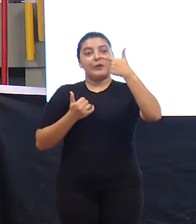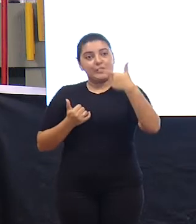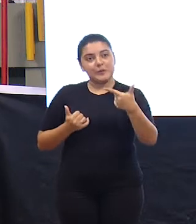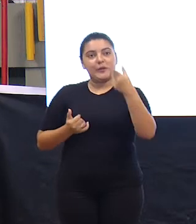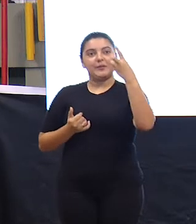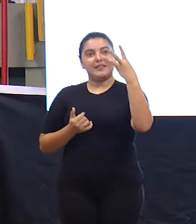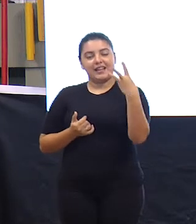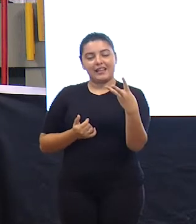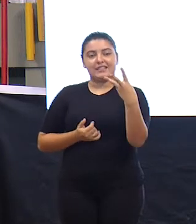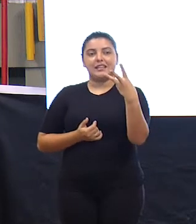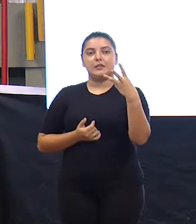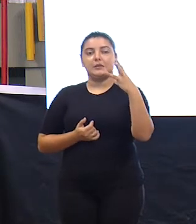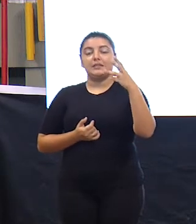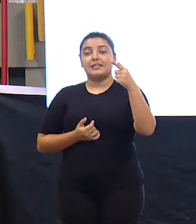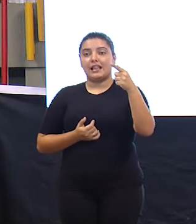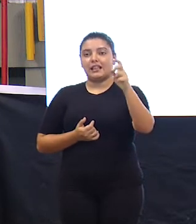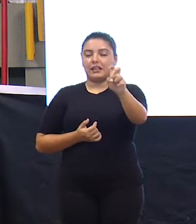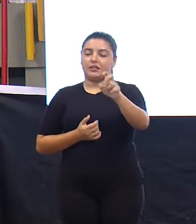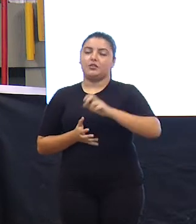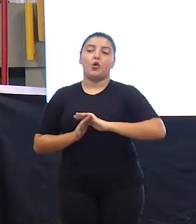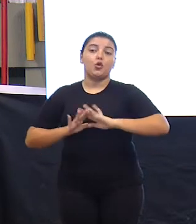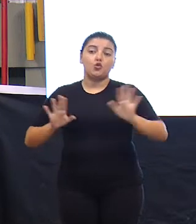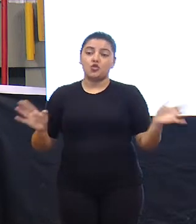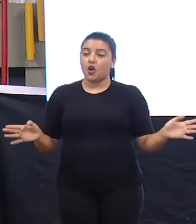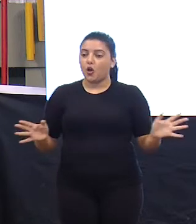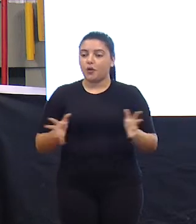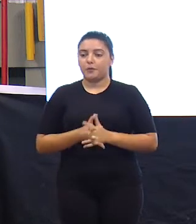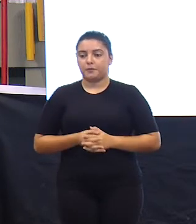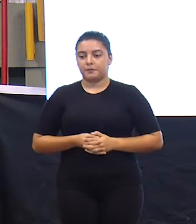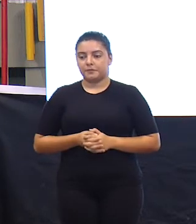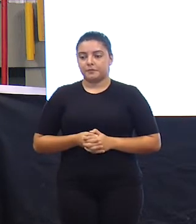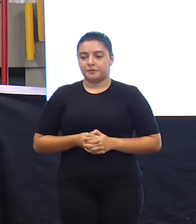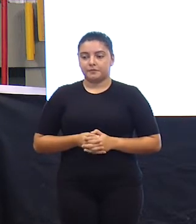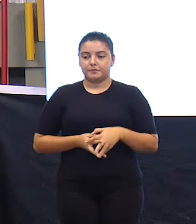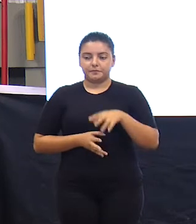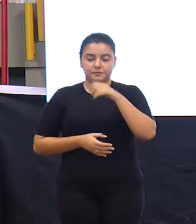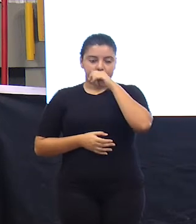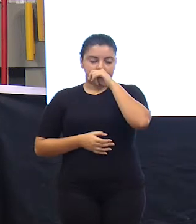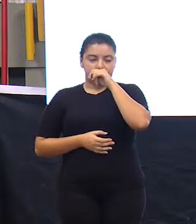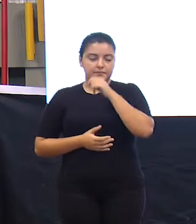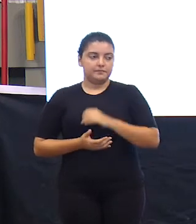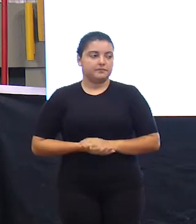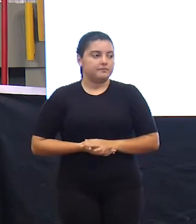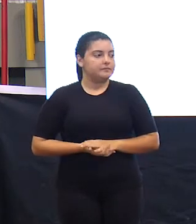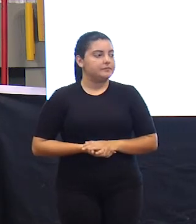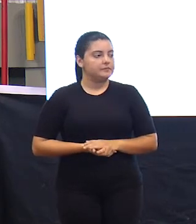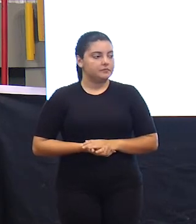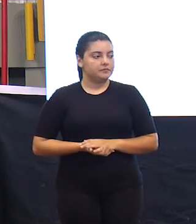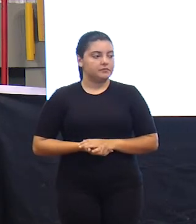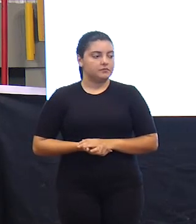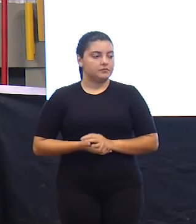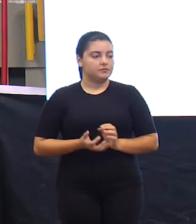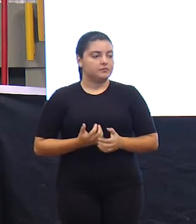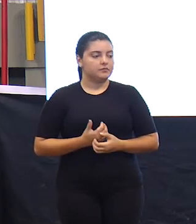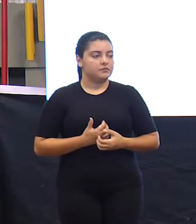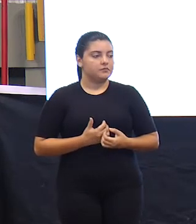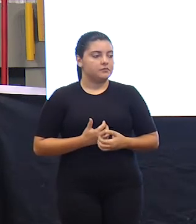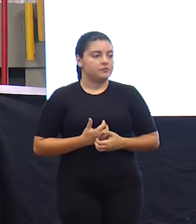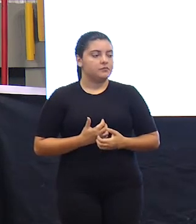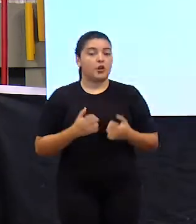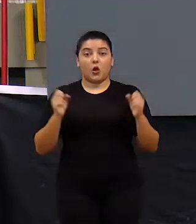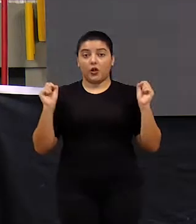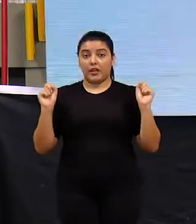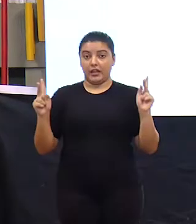2.375. Eu falei 2.500, né? 2.375. É só você pegar 2.500 e tirar 125, tá